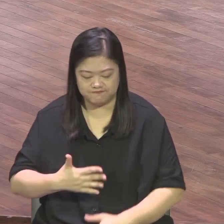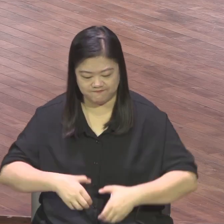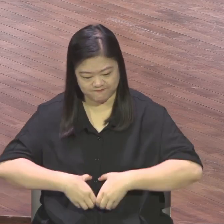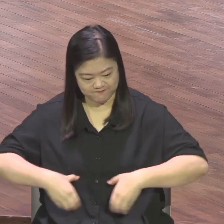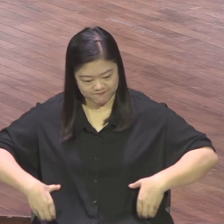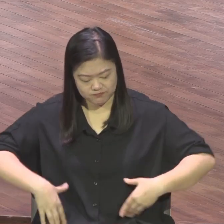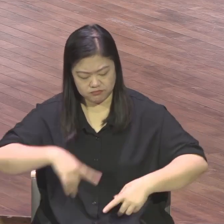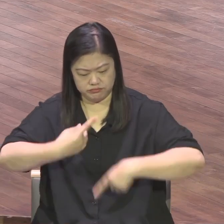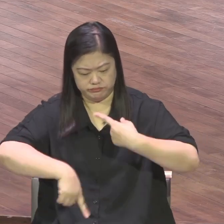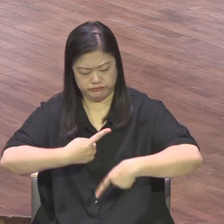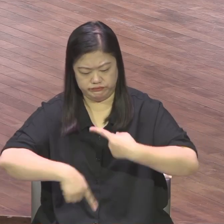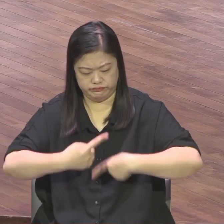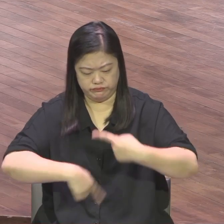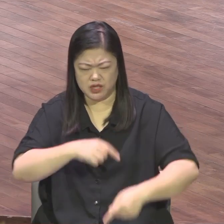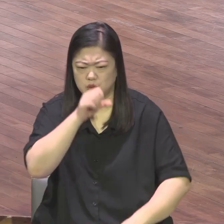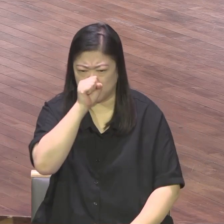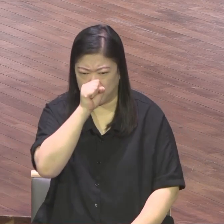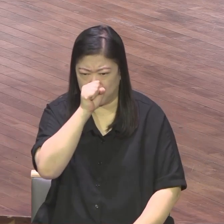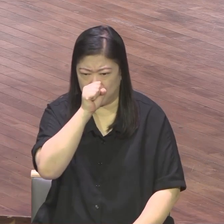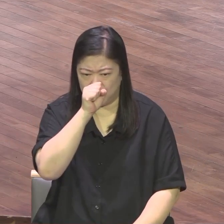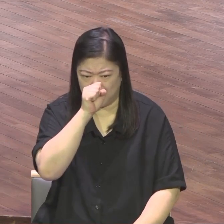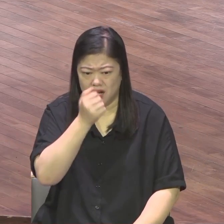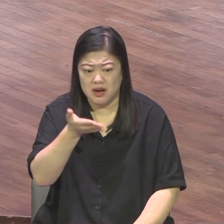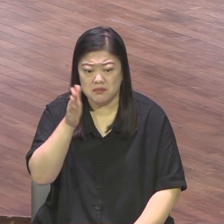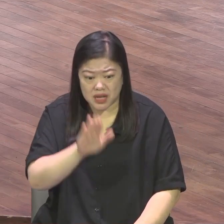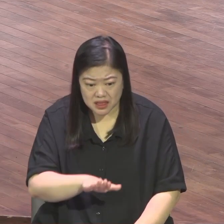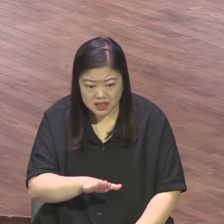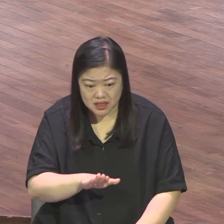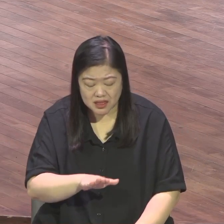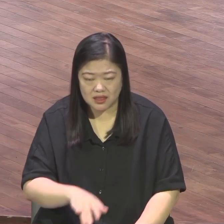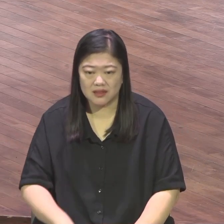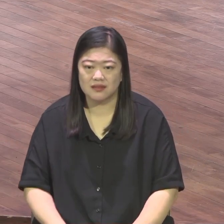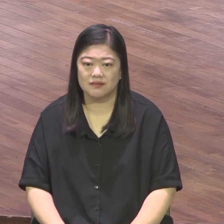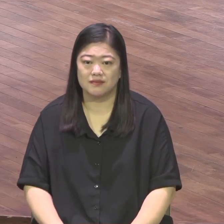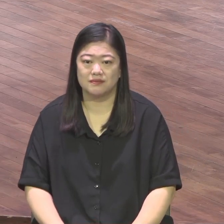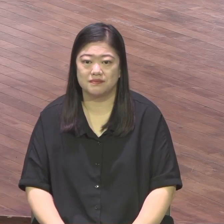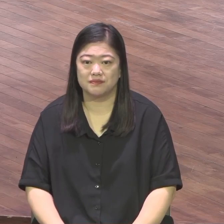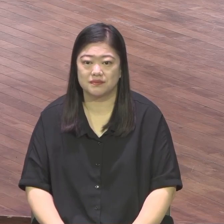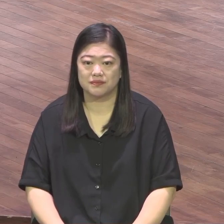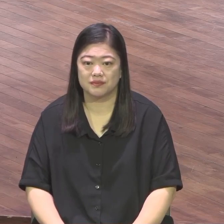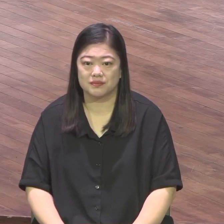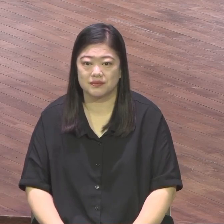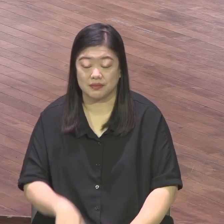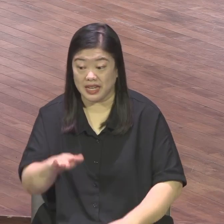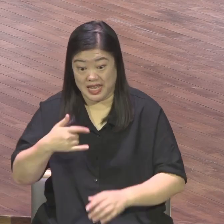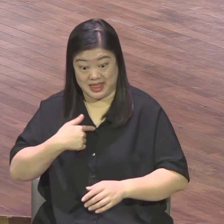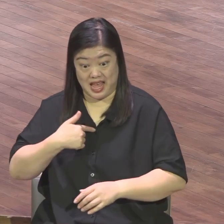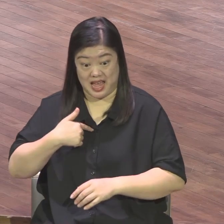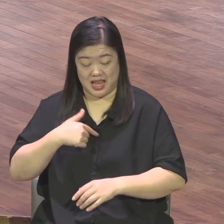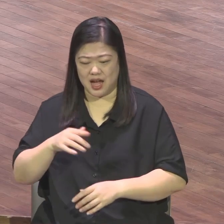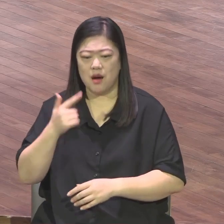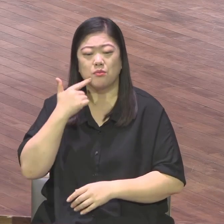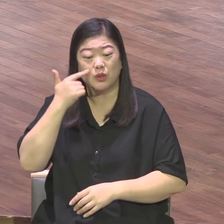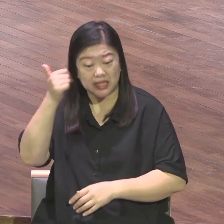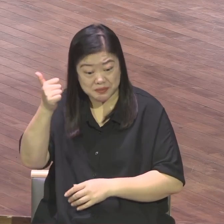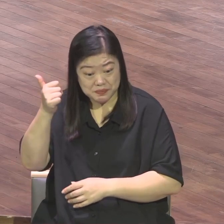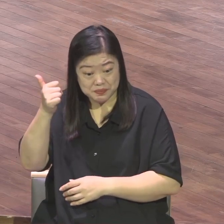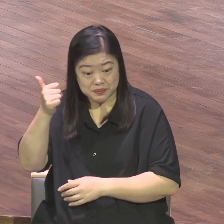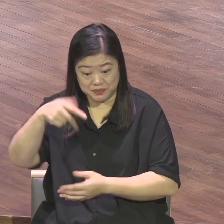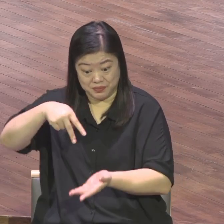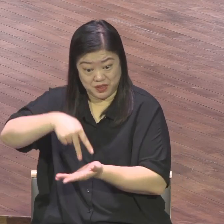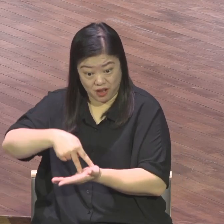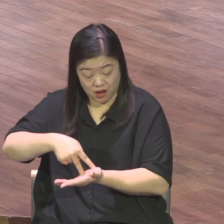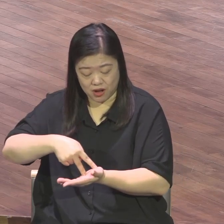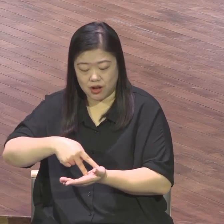이 선포는 프리칭입니다. 설교입니다. 설교. 가족 간에는요 그렇게 하면 안 돼요. 가족,